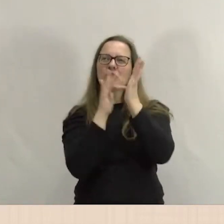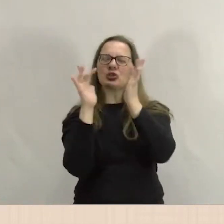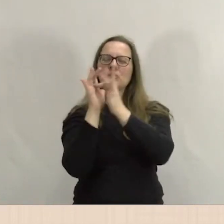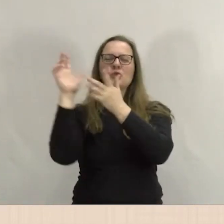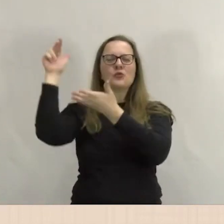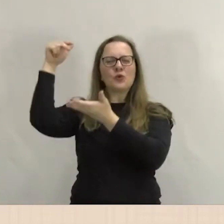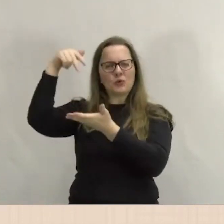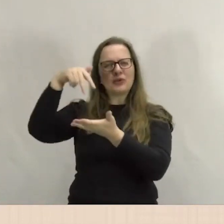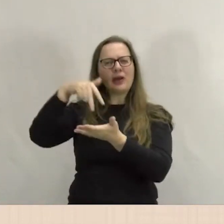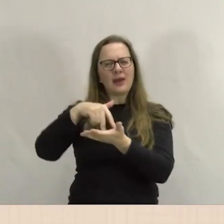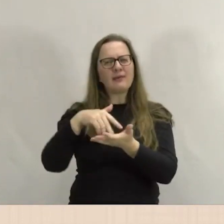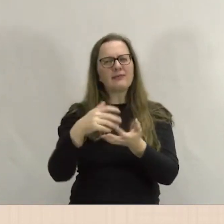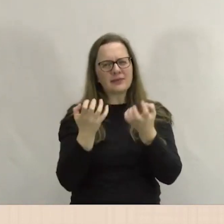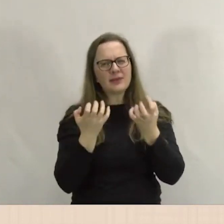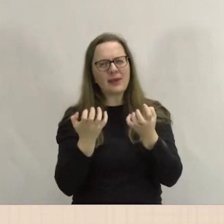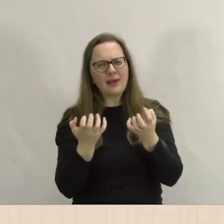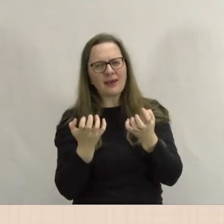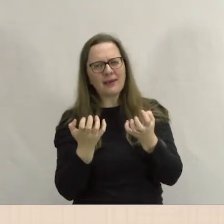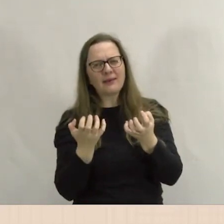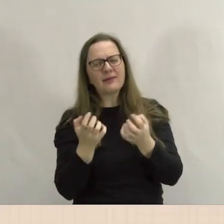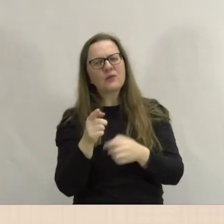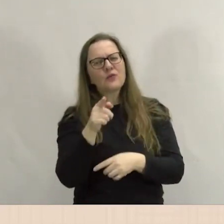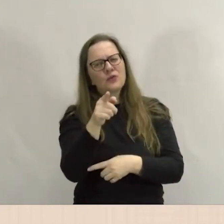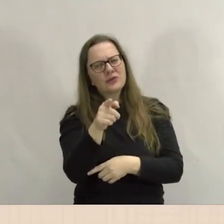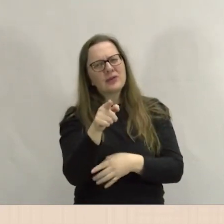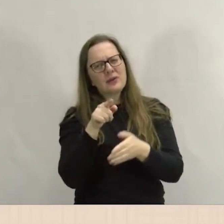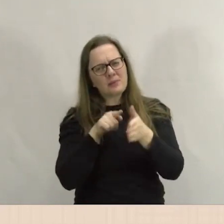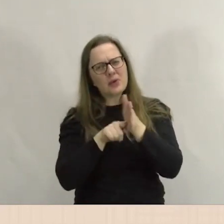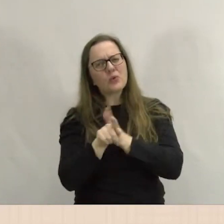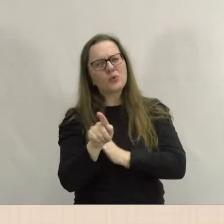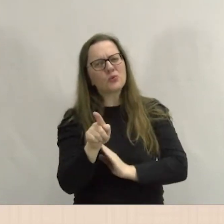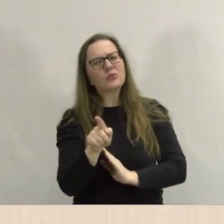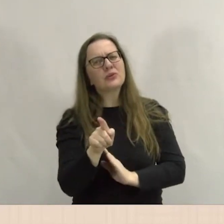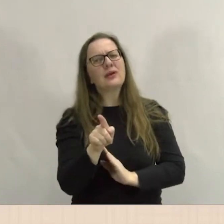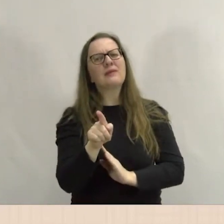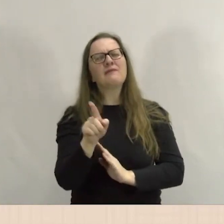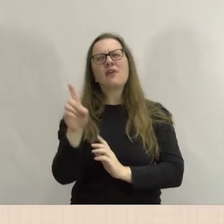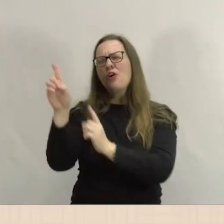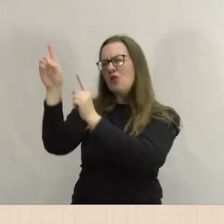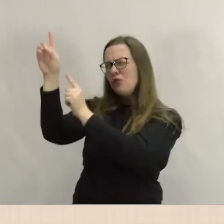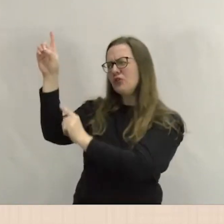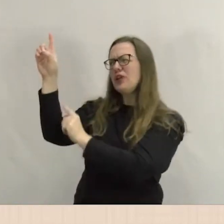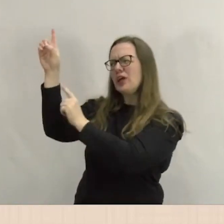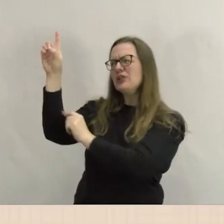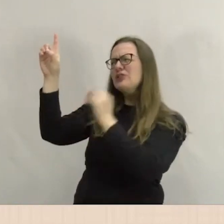Quem quer realizar a vontade de Deus? O sonho de Deus.